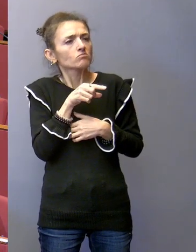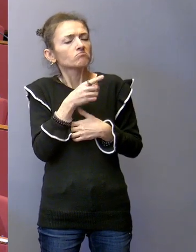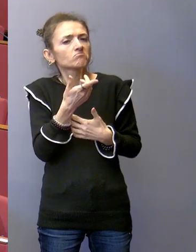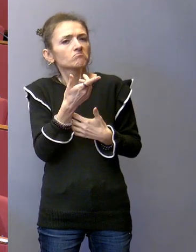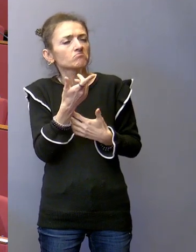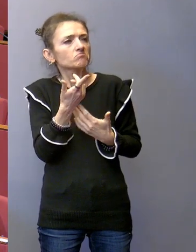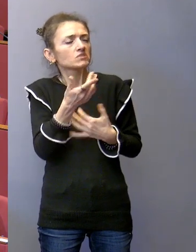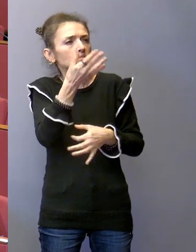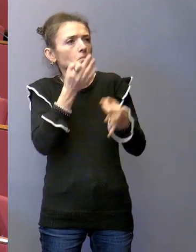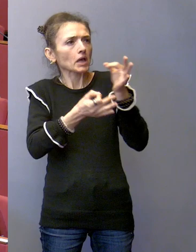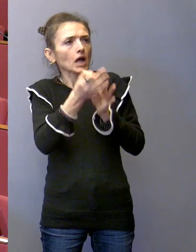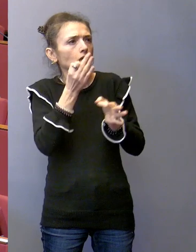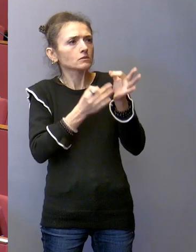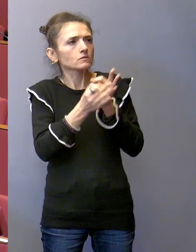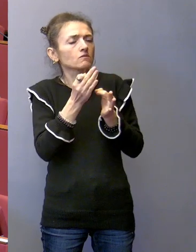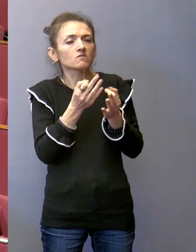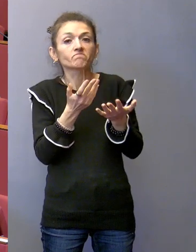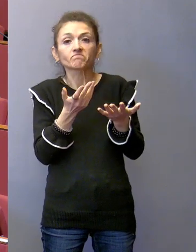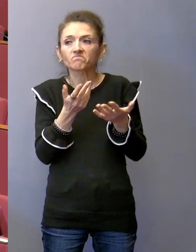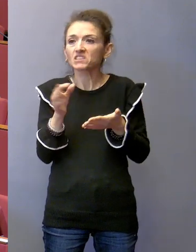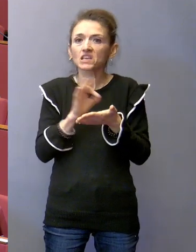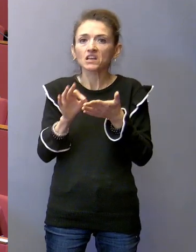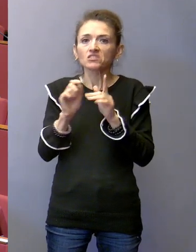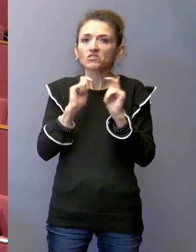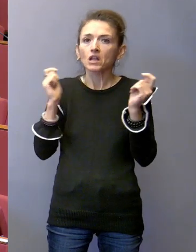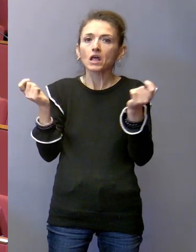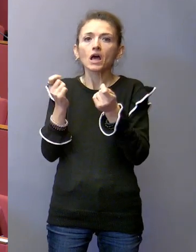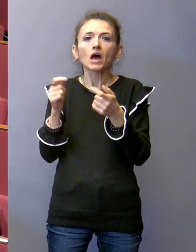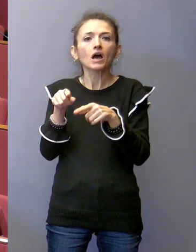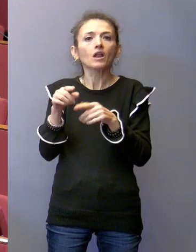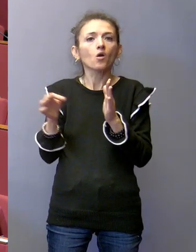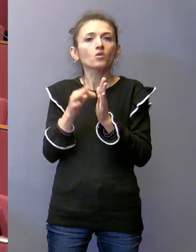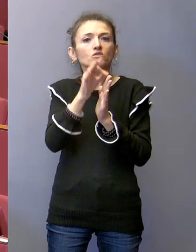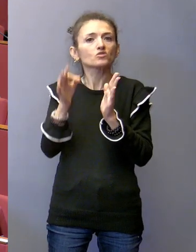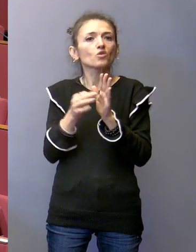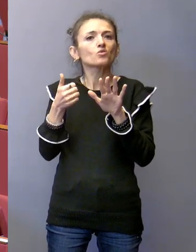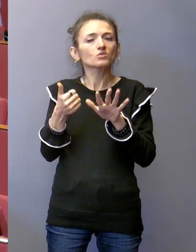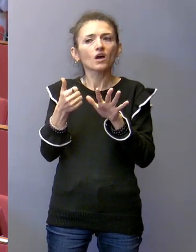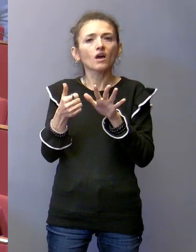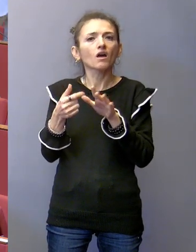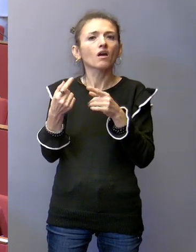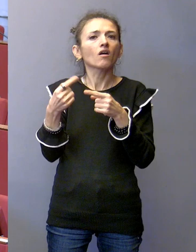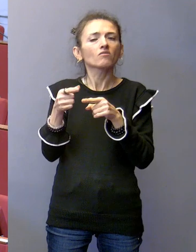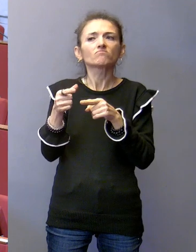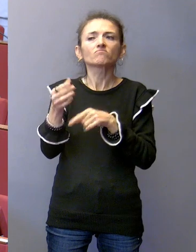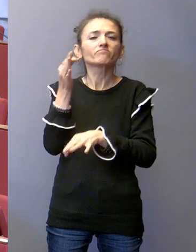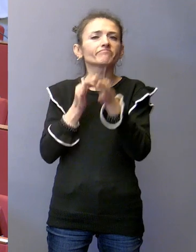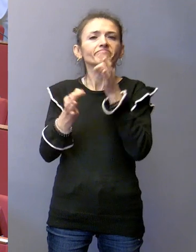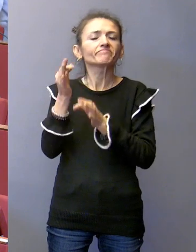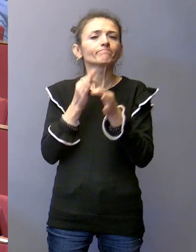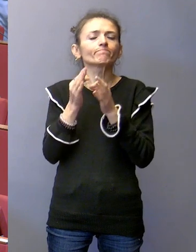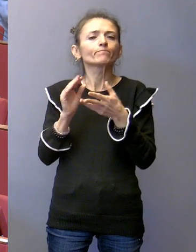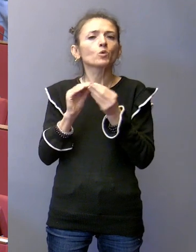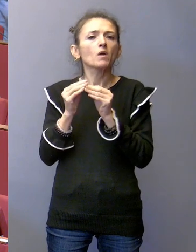possa essere la notazione è la segreteria generale sull'ordine del giorno 6 mi muoveva questione legate al fatto che